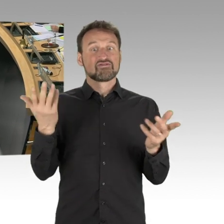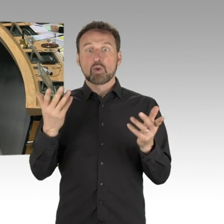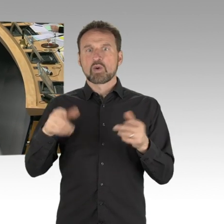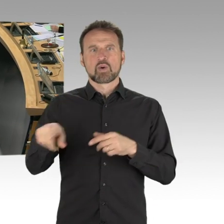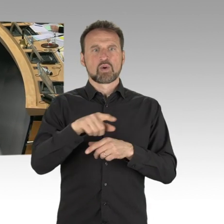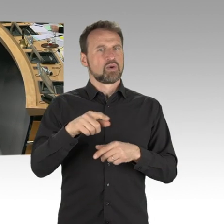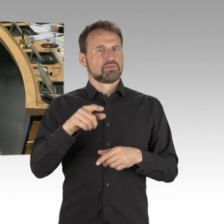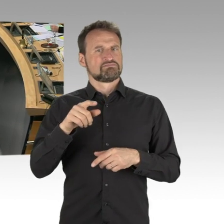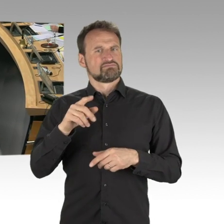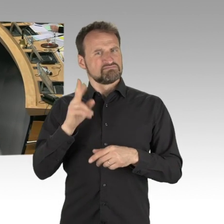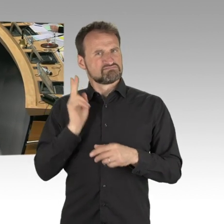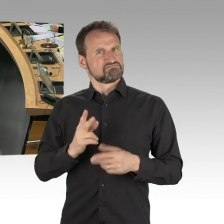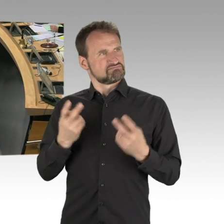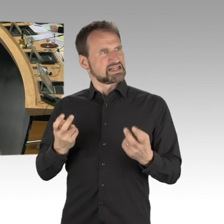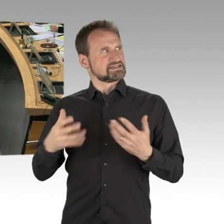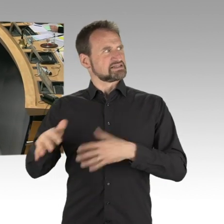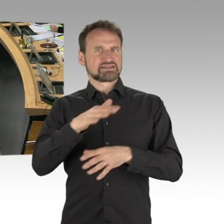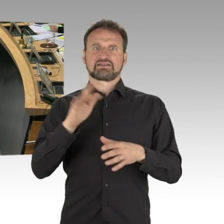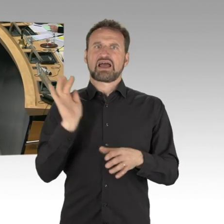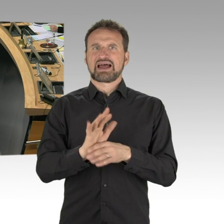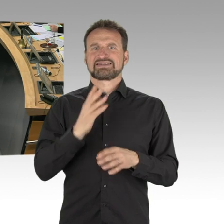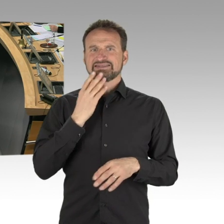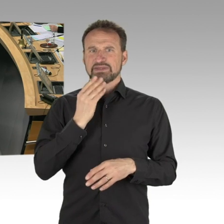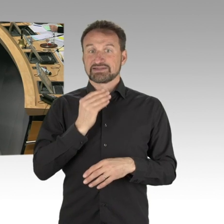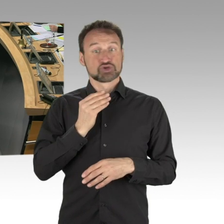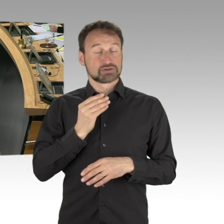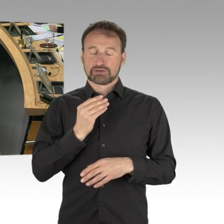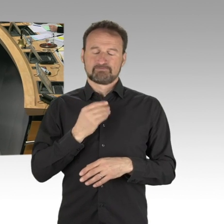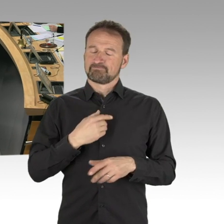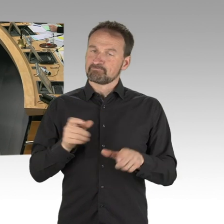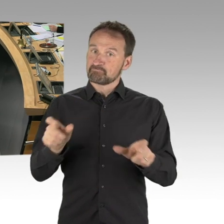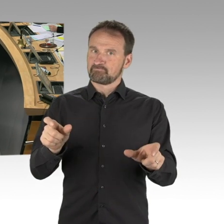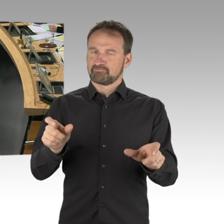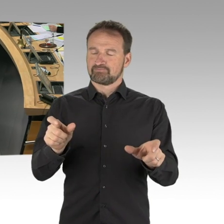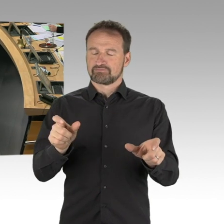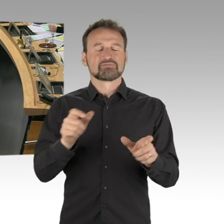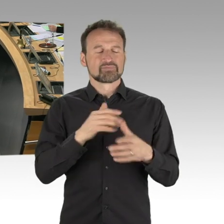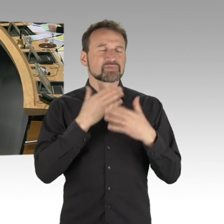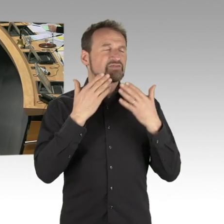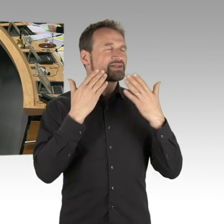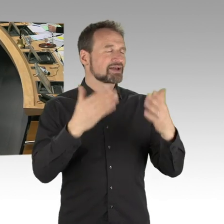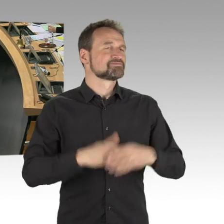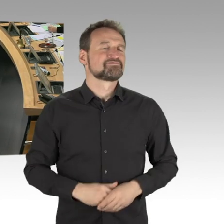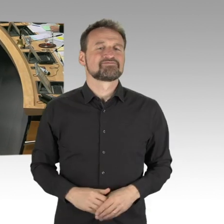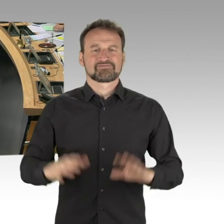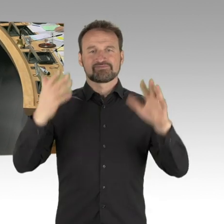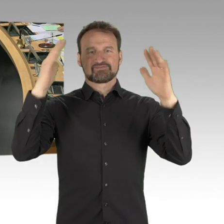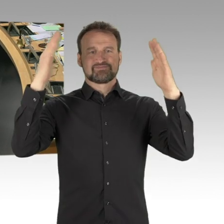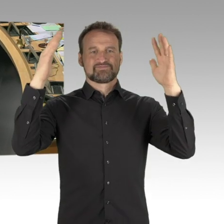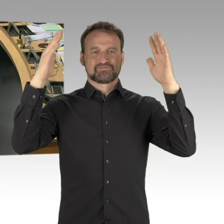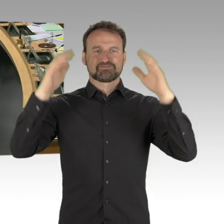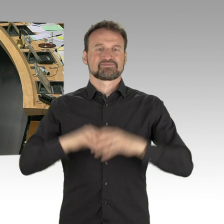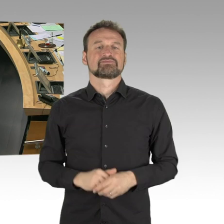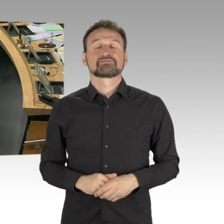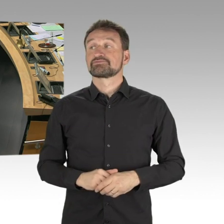Vielen Dank, Herr Präsident, sehr geehrte Damen und Herren, liebe Kolleginnen und Kollegen. Es ist wichtig, dass